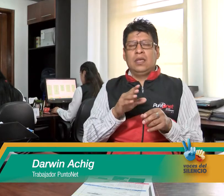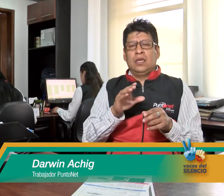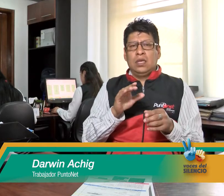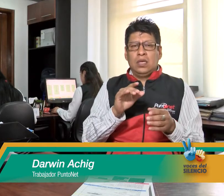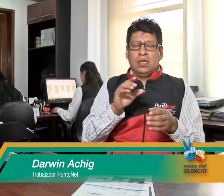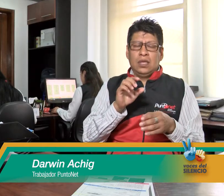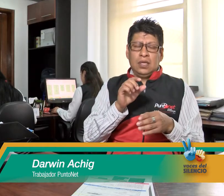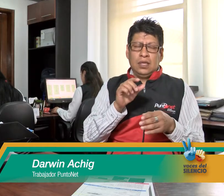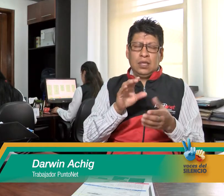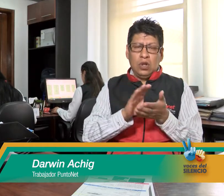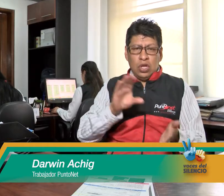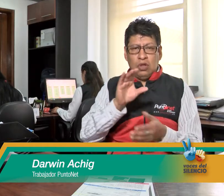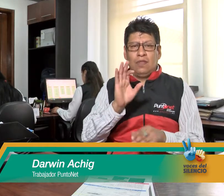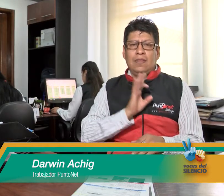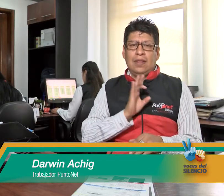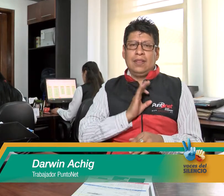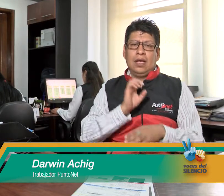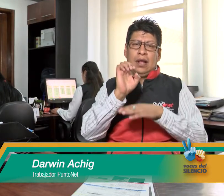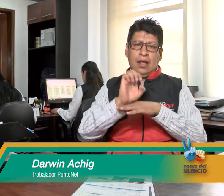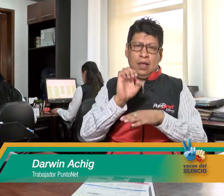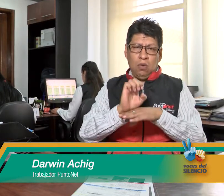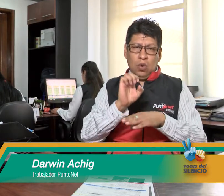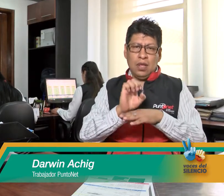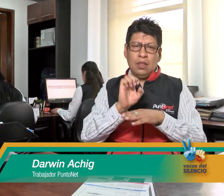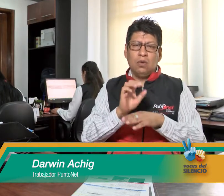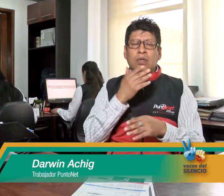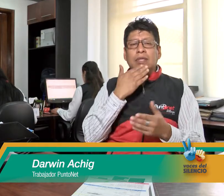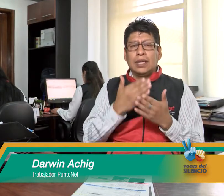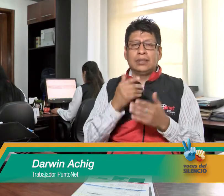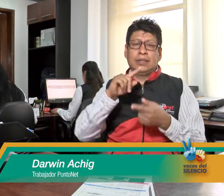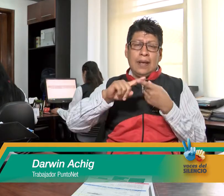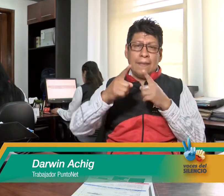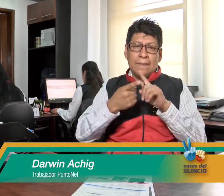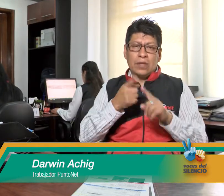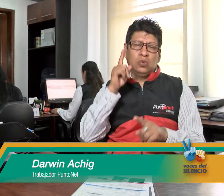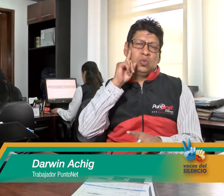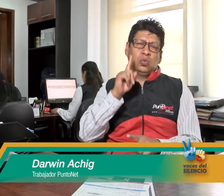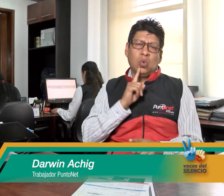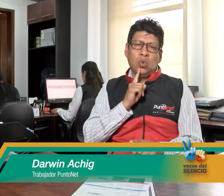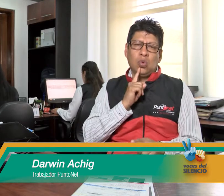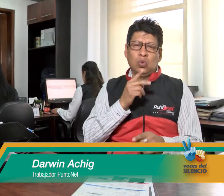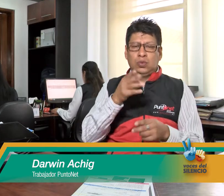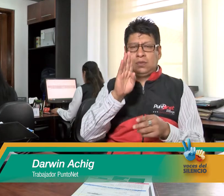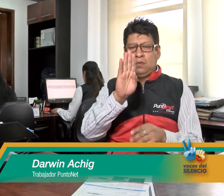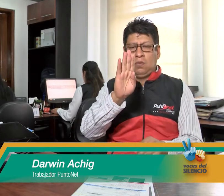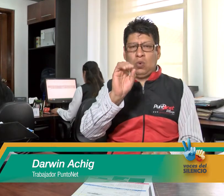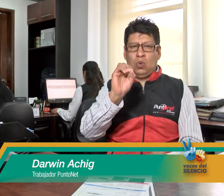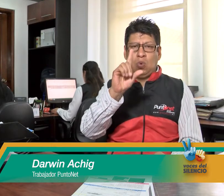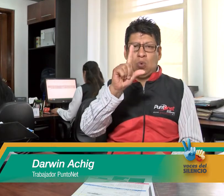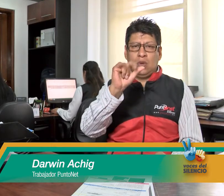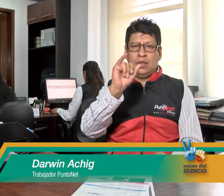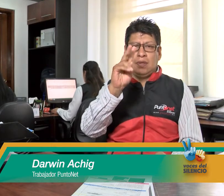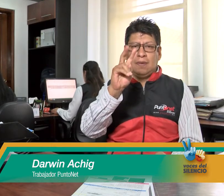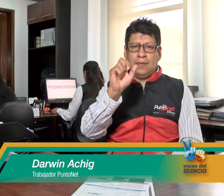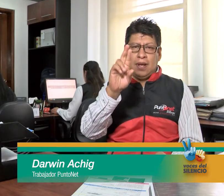bueno terminé el colegio gracias a un amigo sordo llamado bolívar